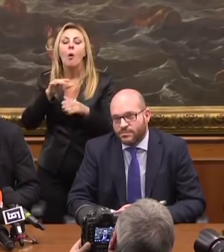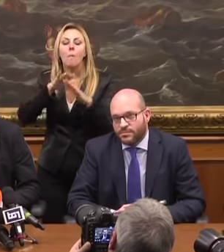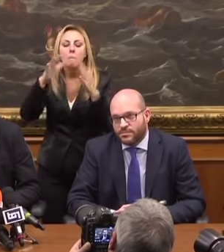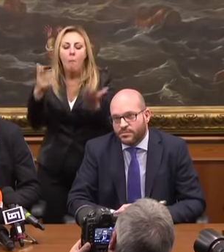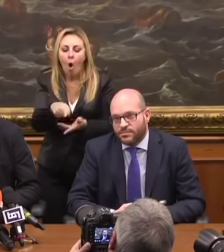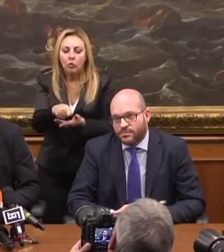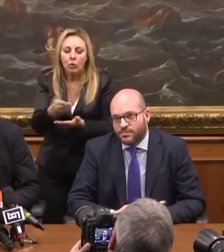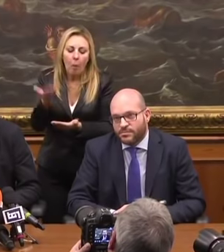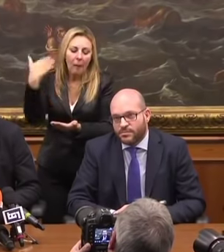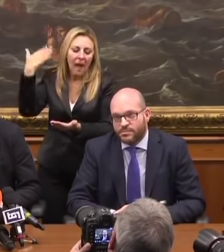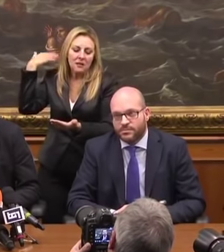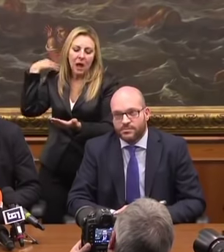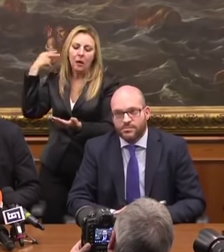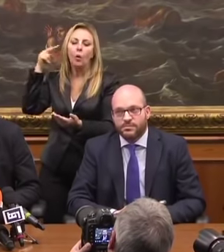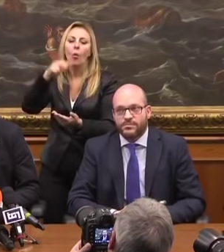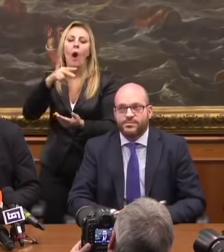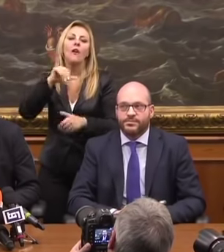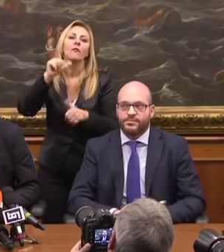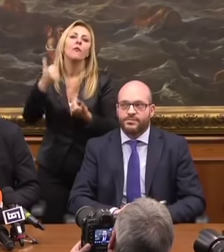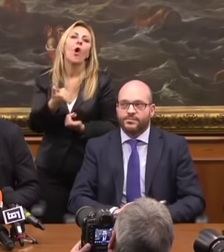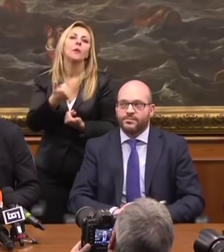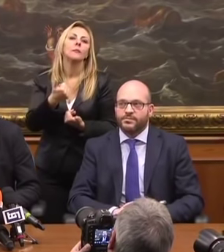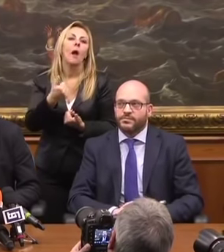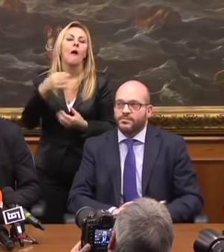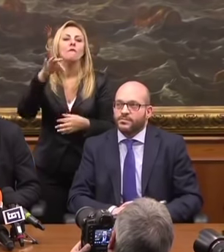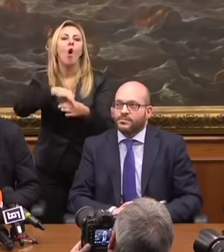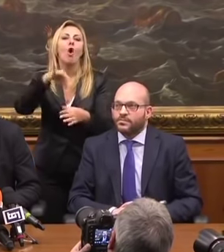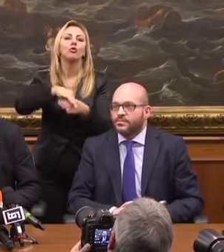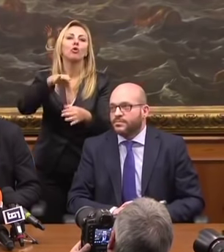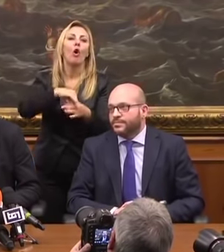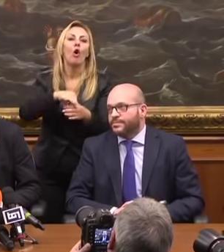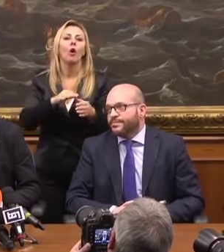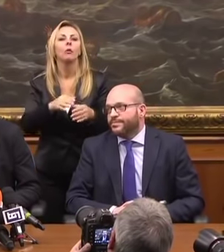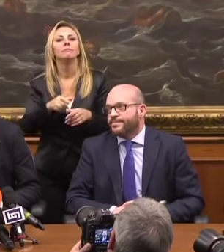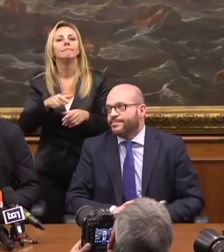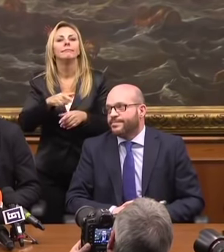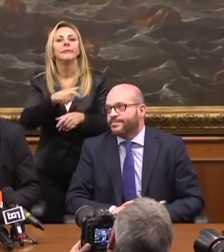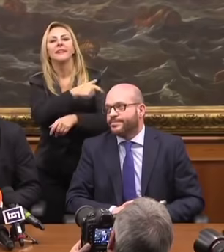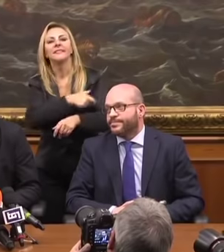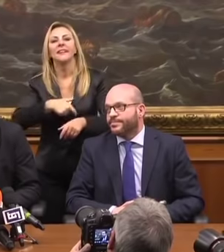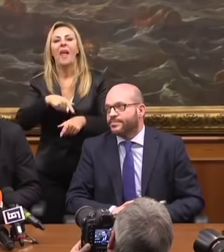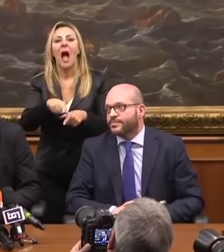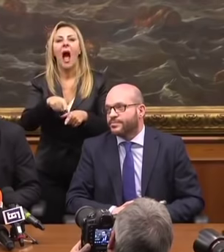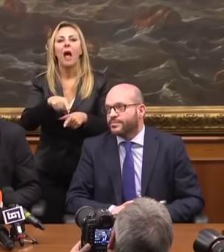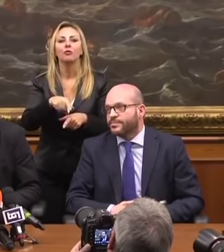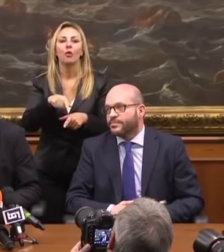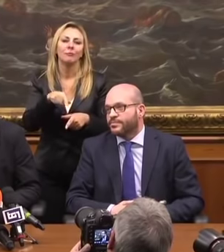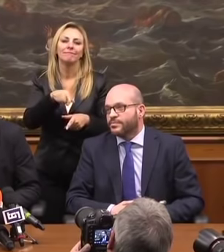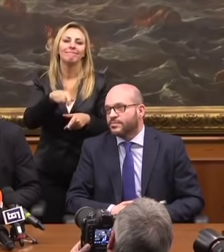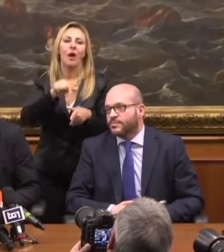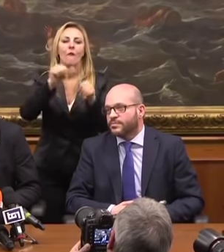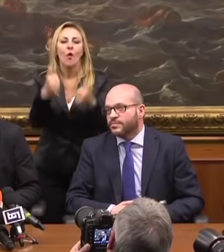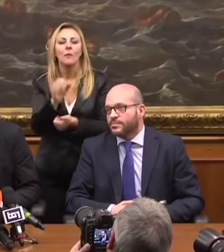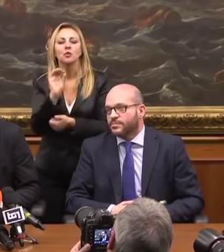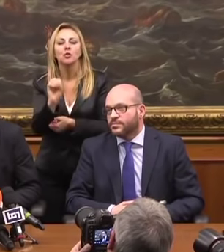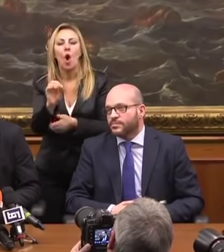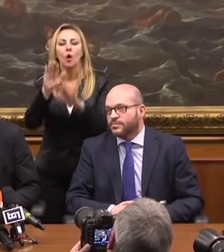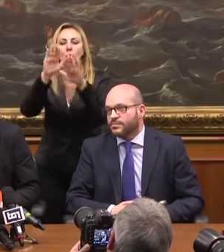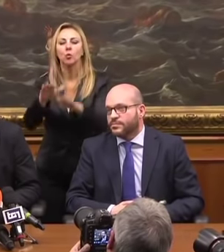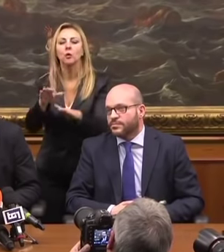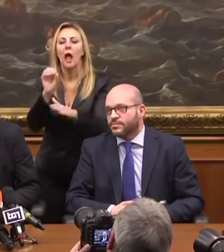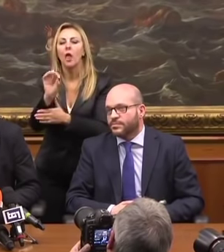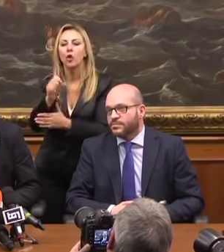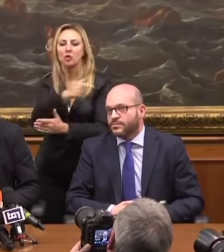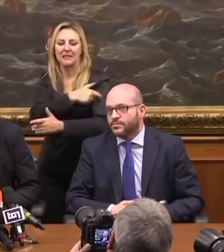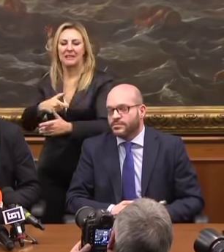spesso stato vissuto come un serbatoio elettorale e sindacale, dove la formazione e la tutela dei docenti